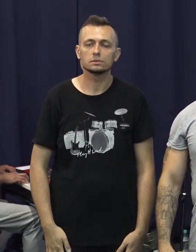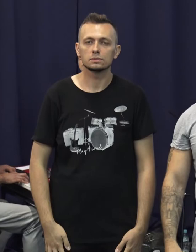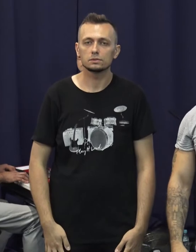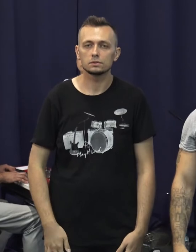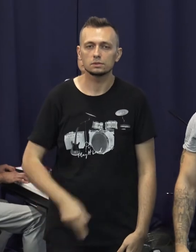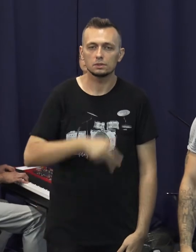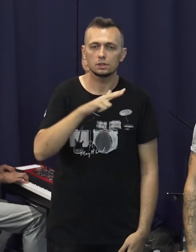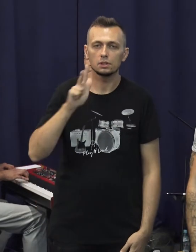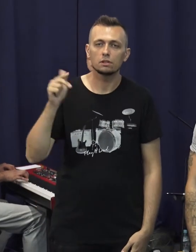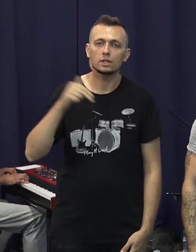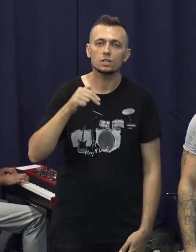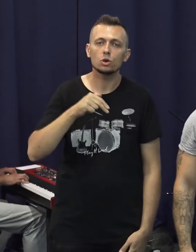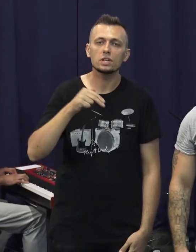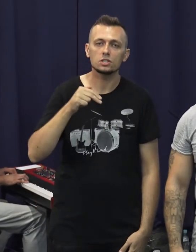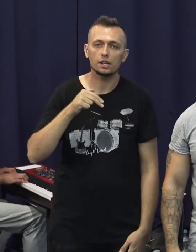W każdą niedzielę